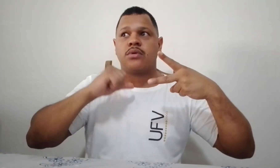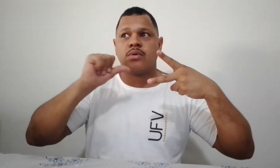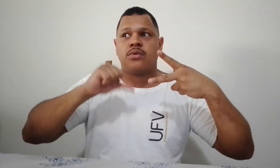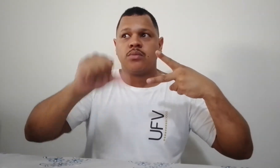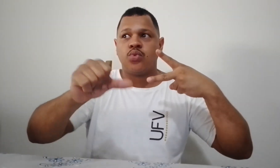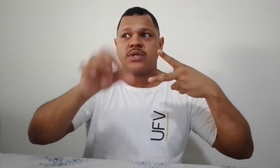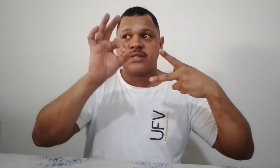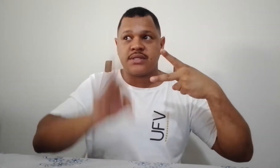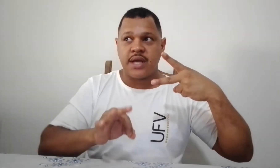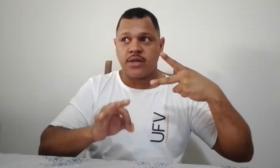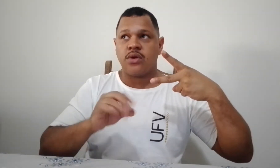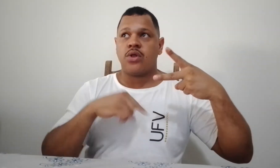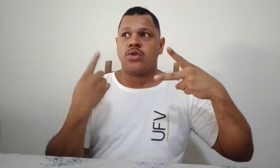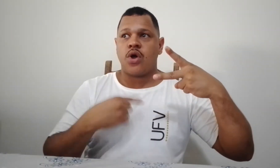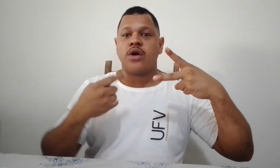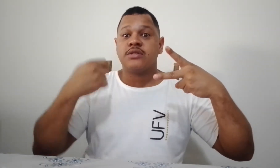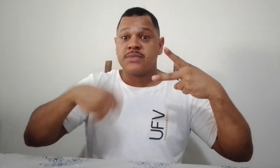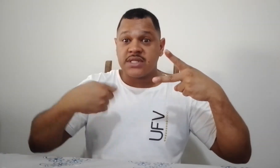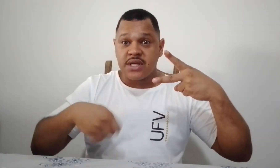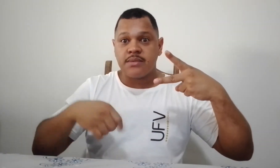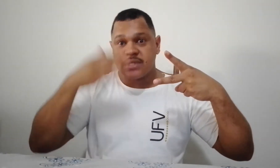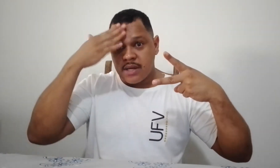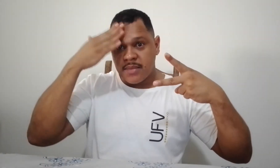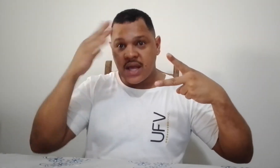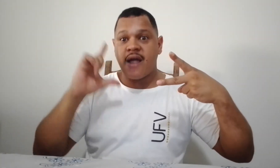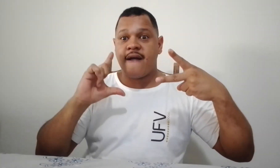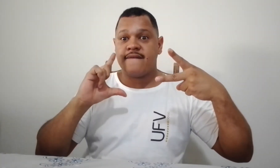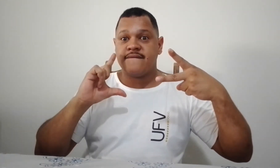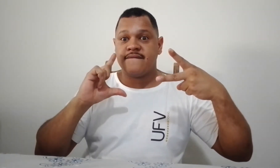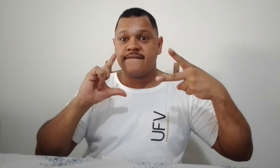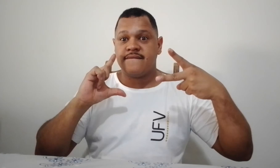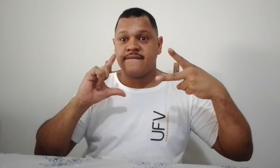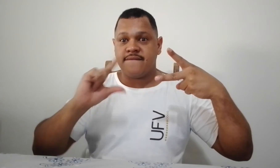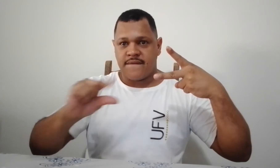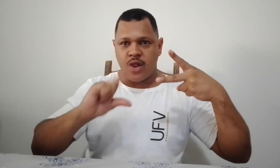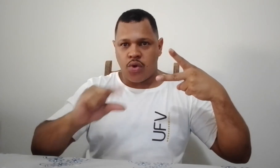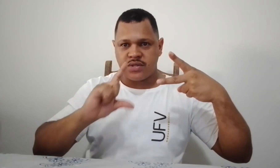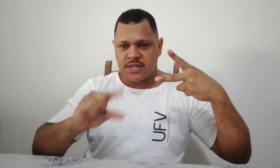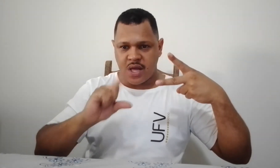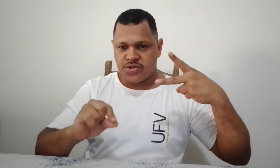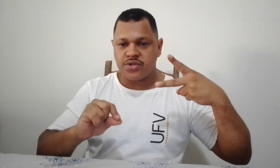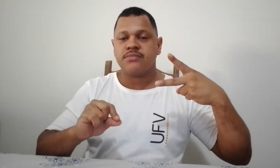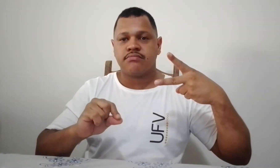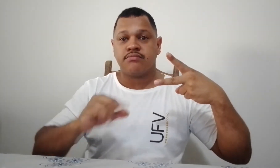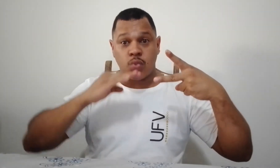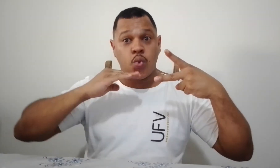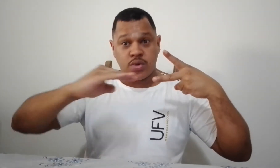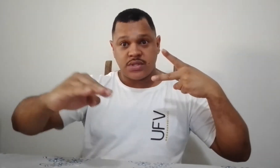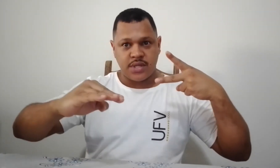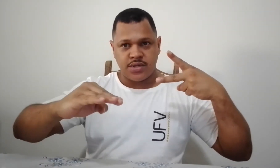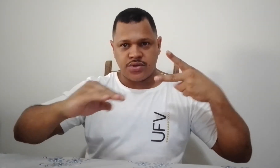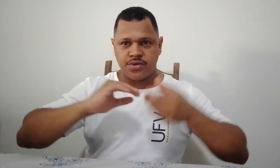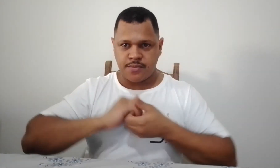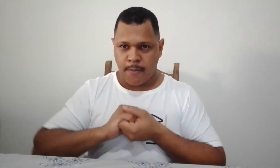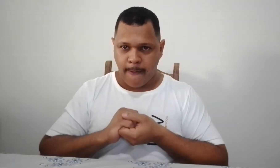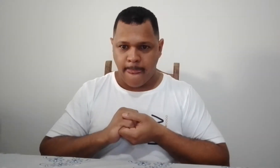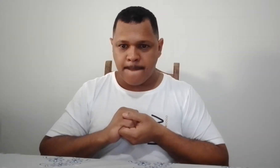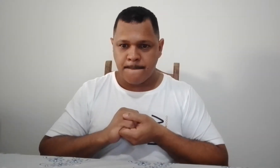adequada, nós também consideramos a velocidade que o gerador gira constante. Dessa forma, nós